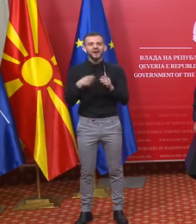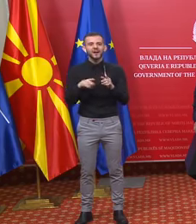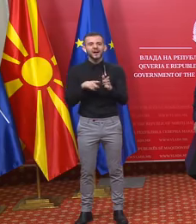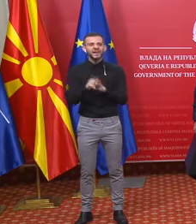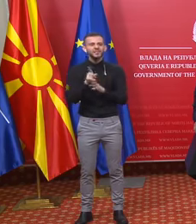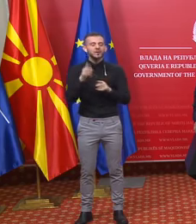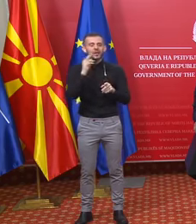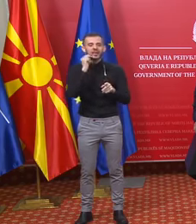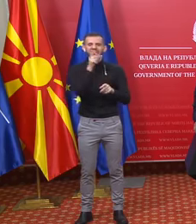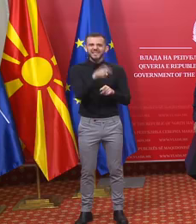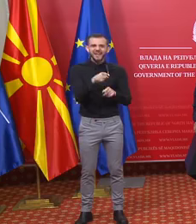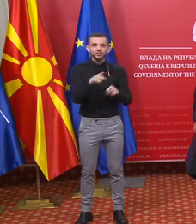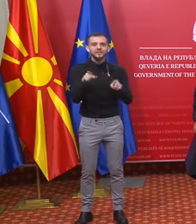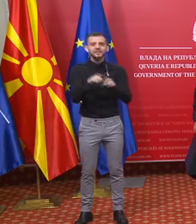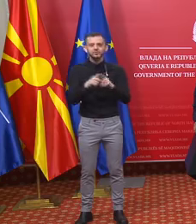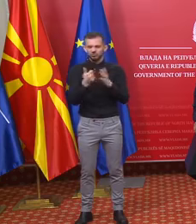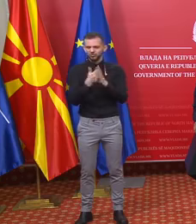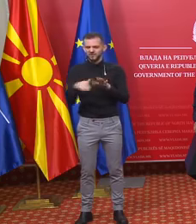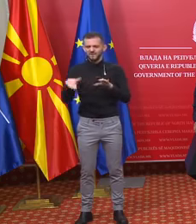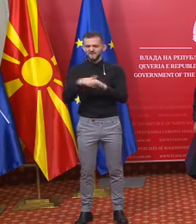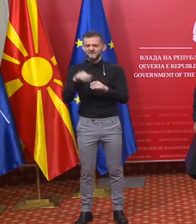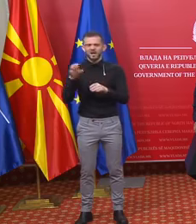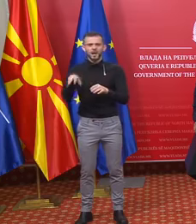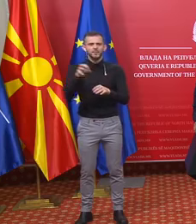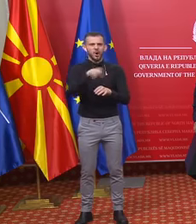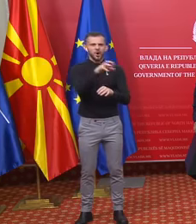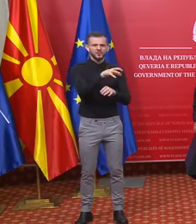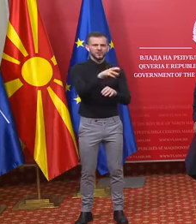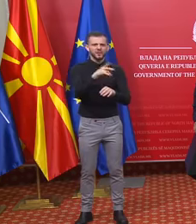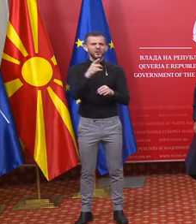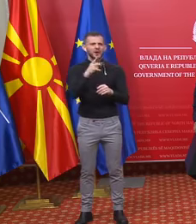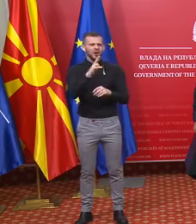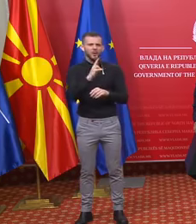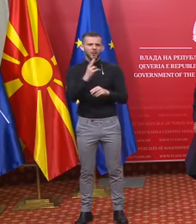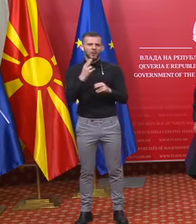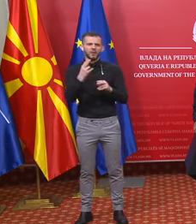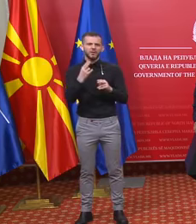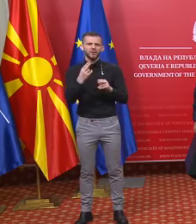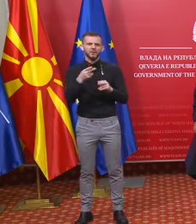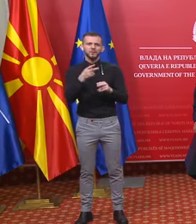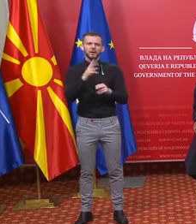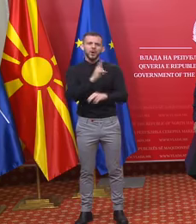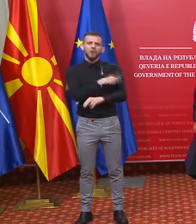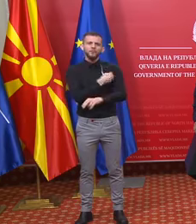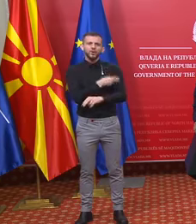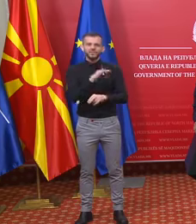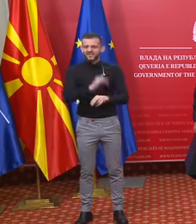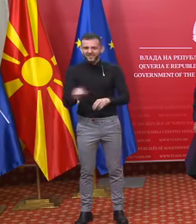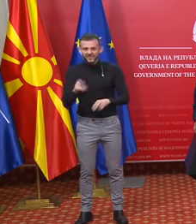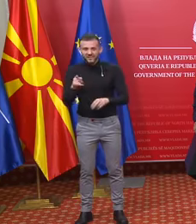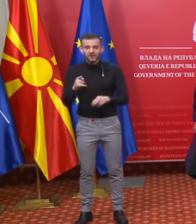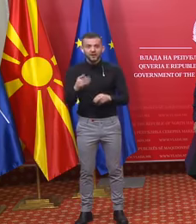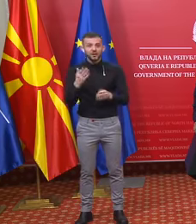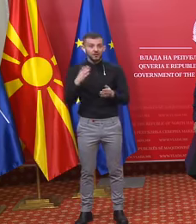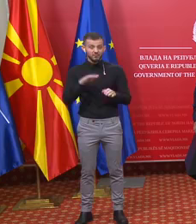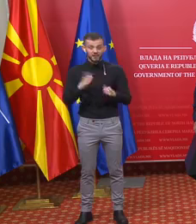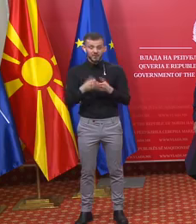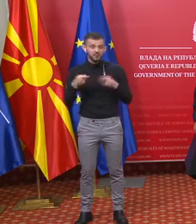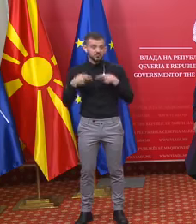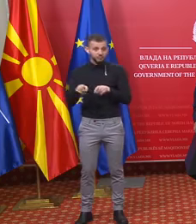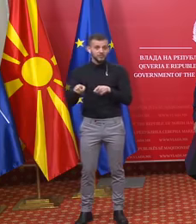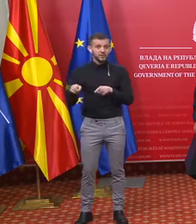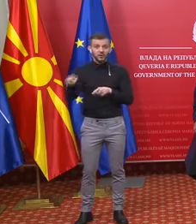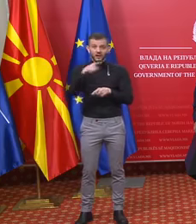на таткото и на 16-те вработени од детскиот одел во Кочани, каде што 3 денова бебе било хоспитализирано? Дали доколку